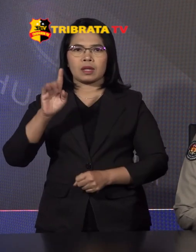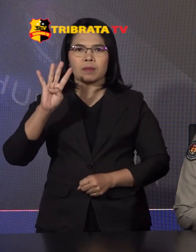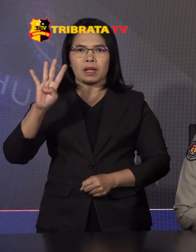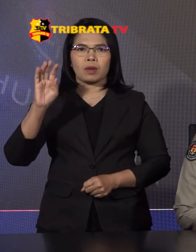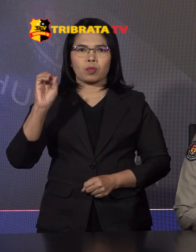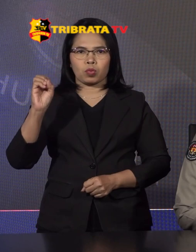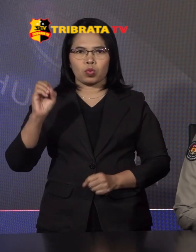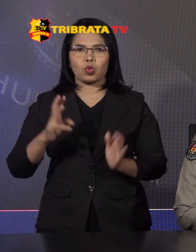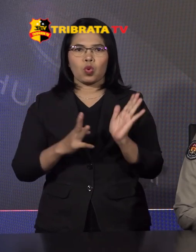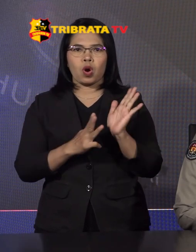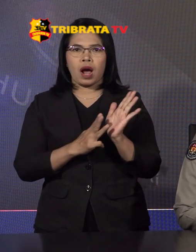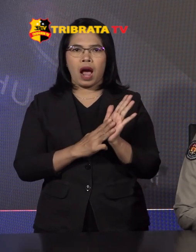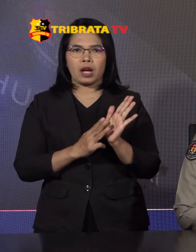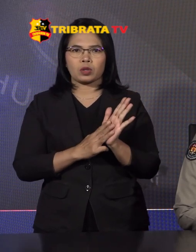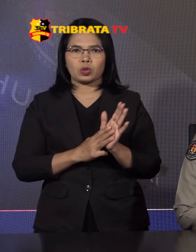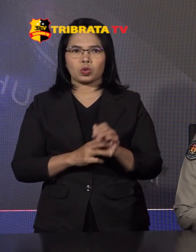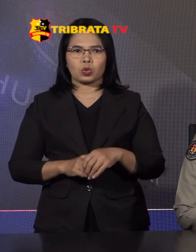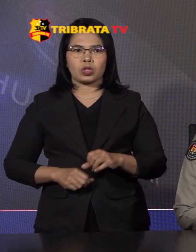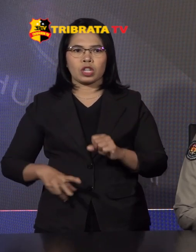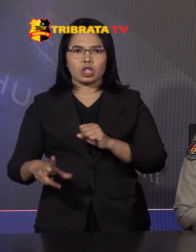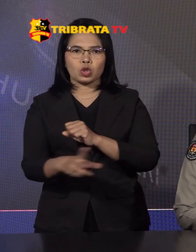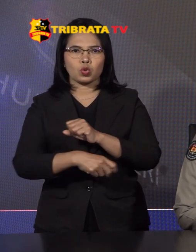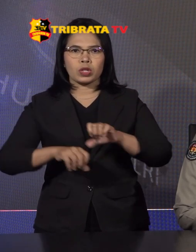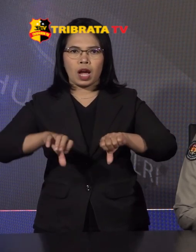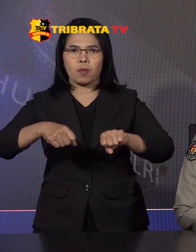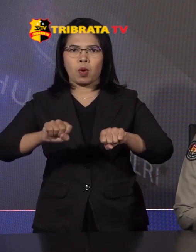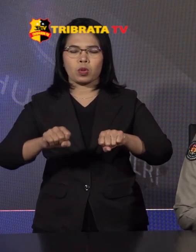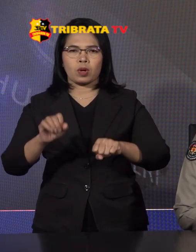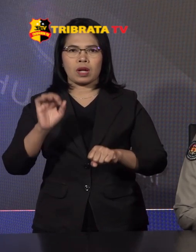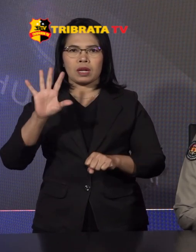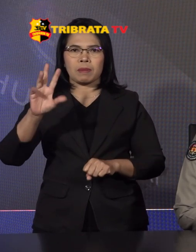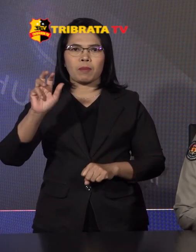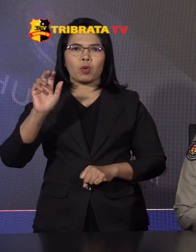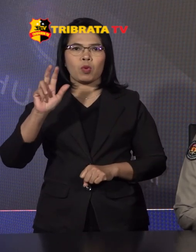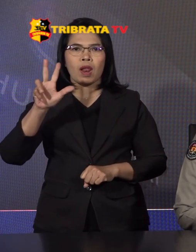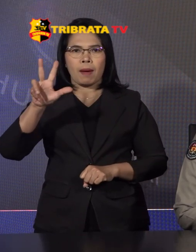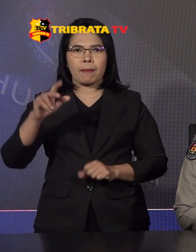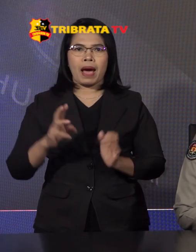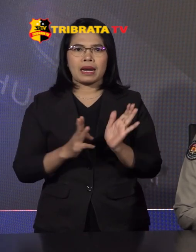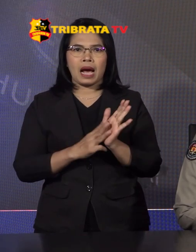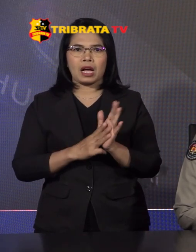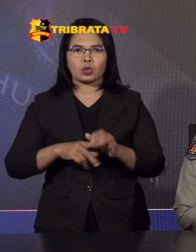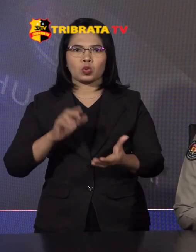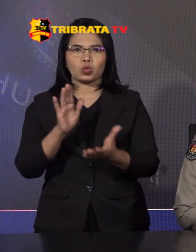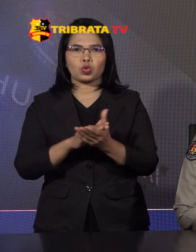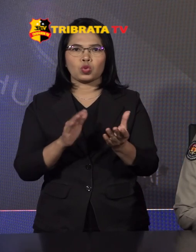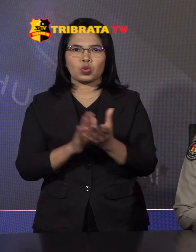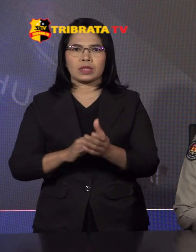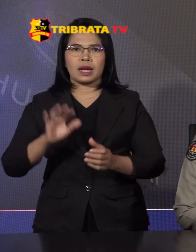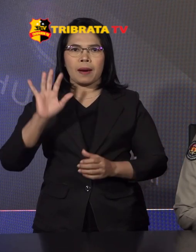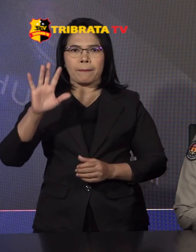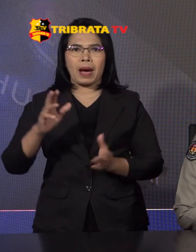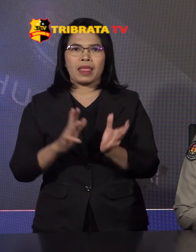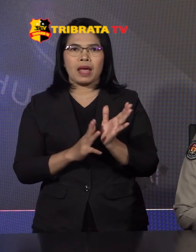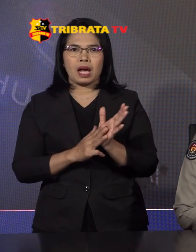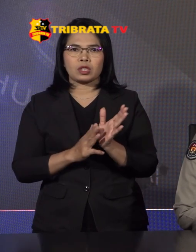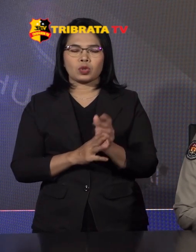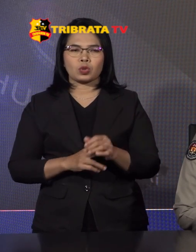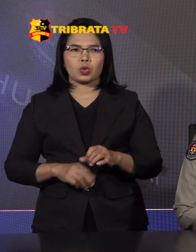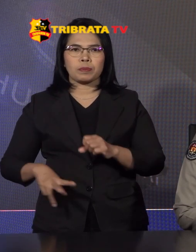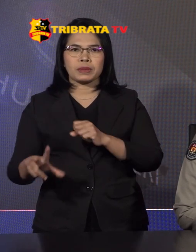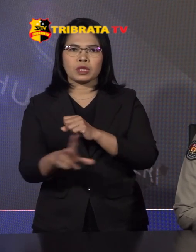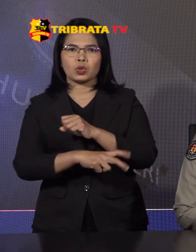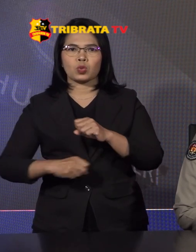140 kasus curanmor sebanyak 58 kasus judi sebanyak 4 kasus